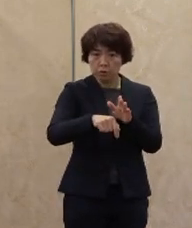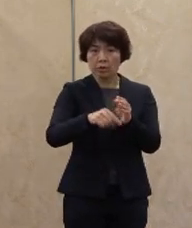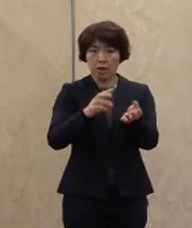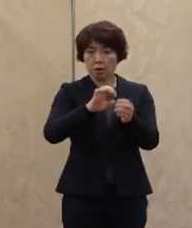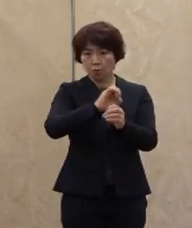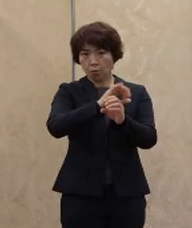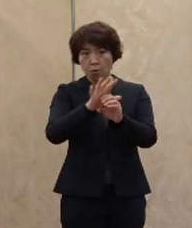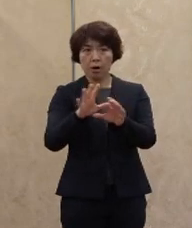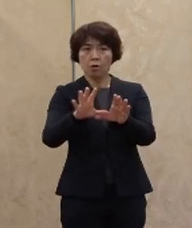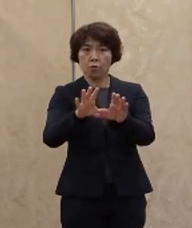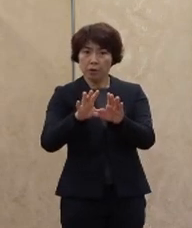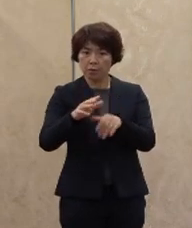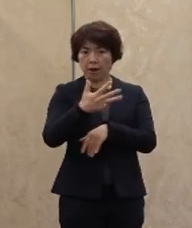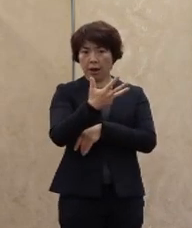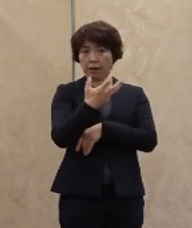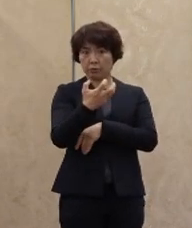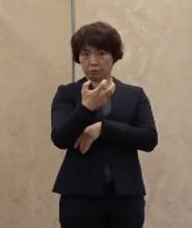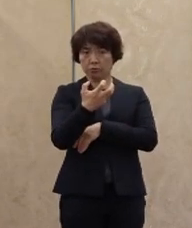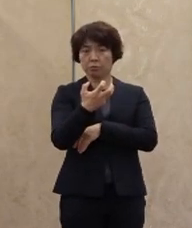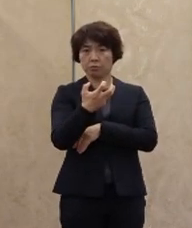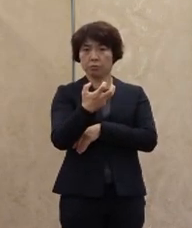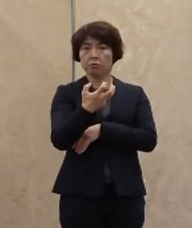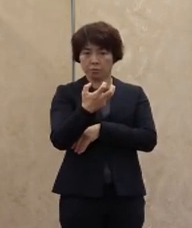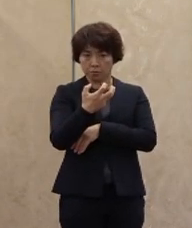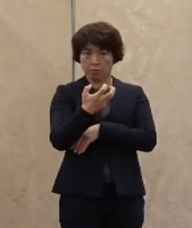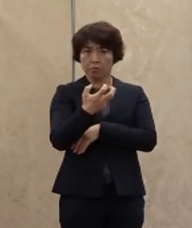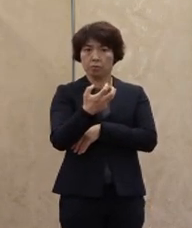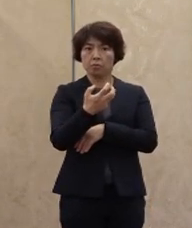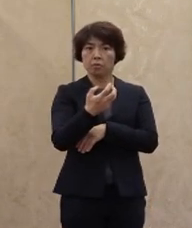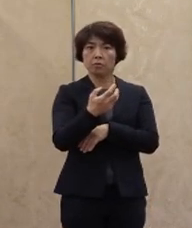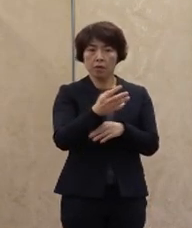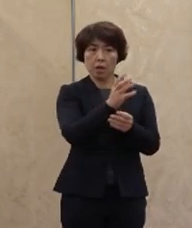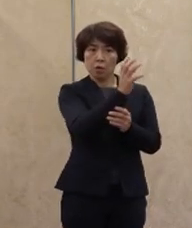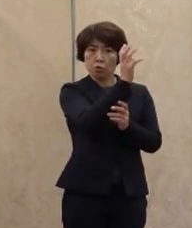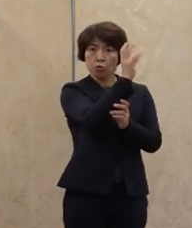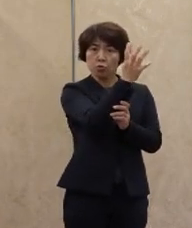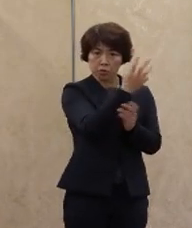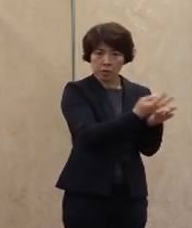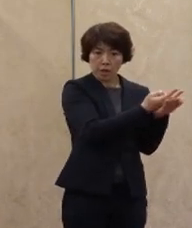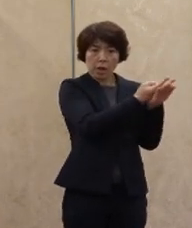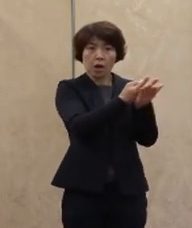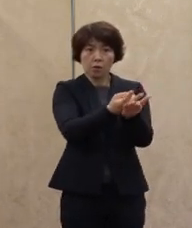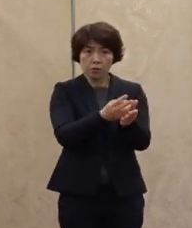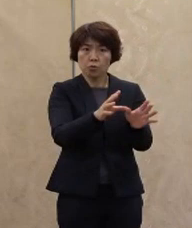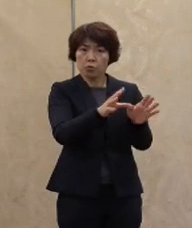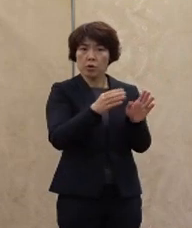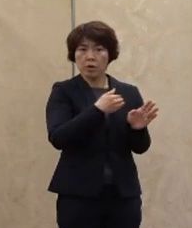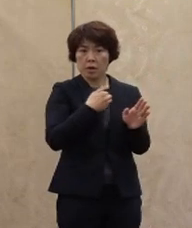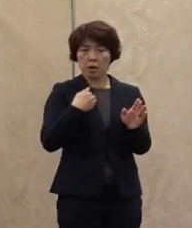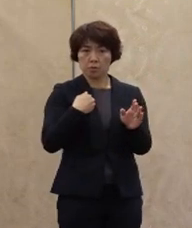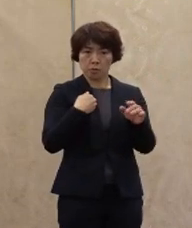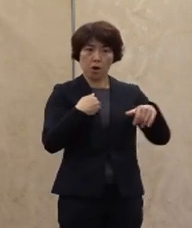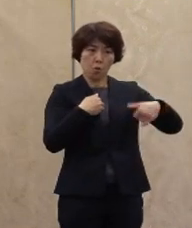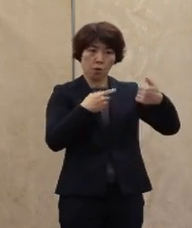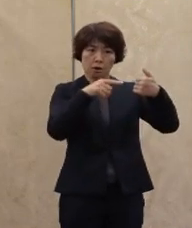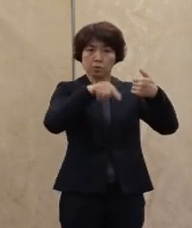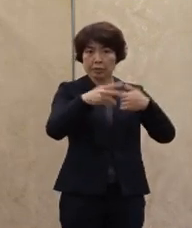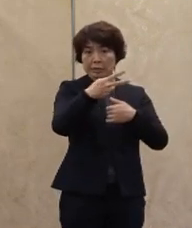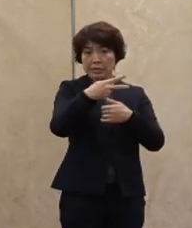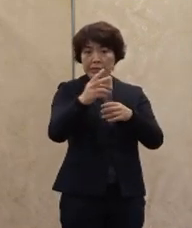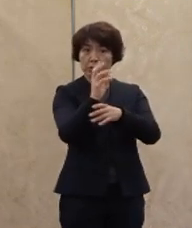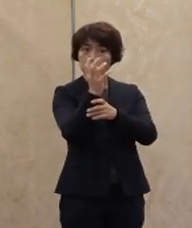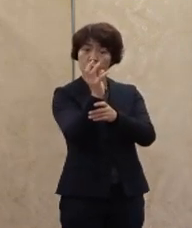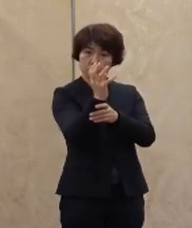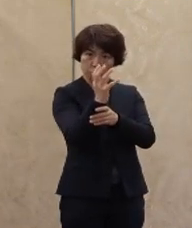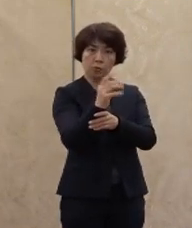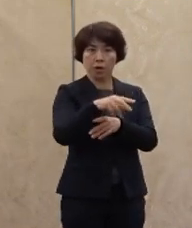。で500の病院の中でいわゆる救急車がで運ばれて受け入れる病院が二次救急、これが約